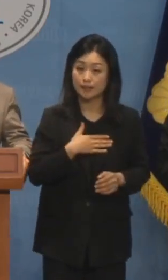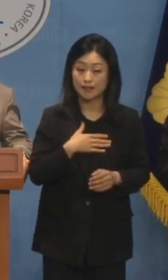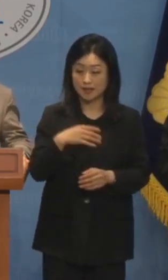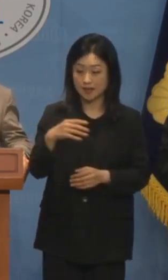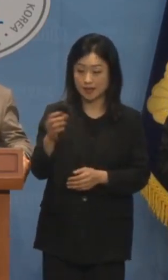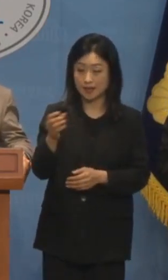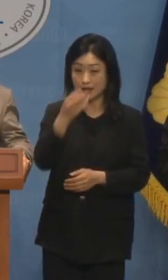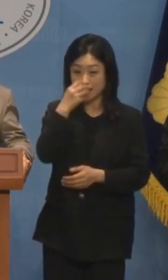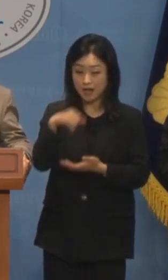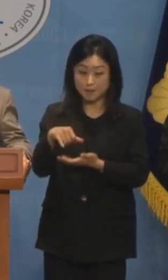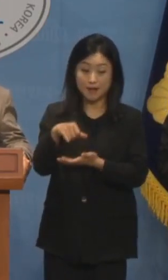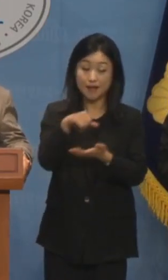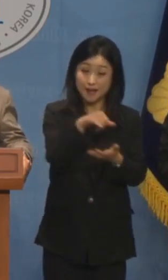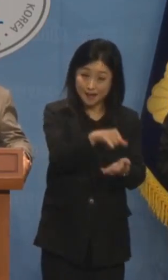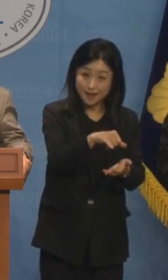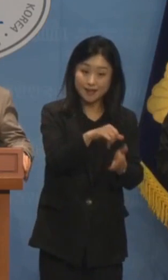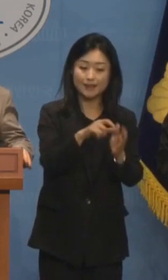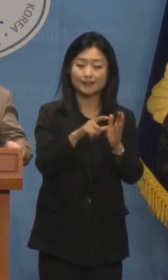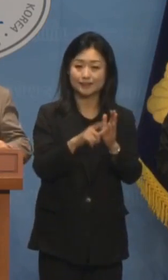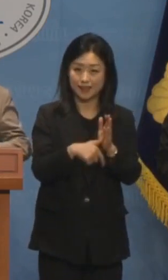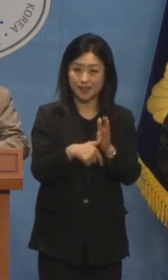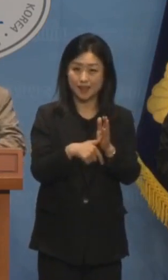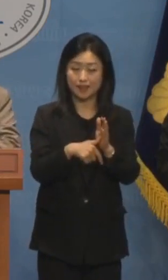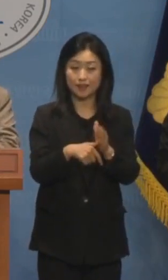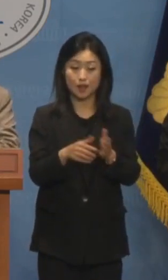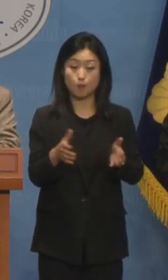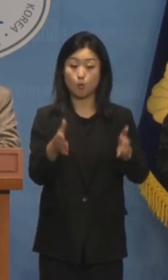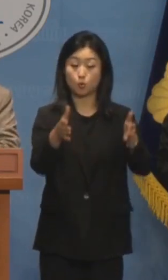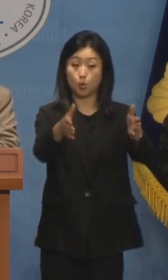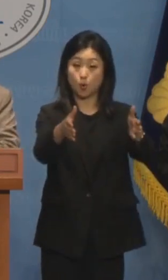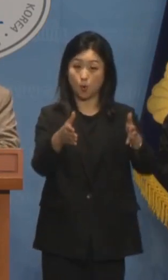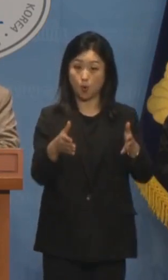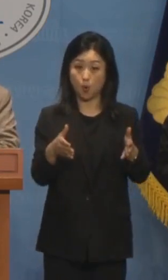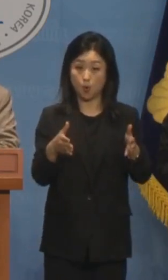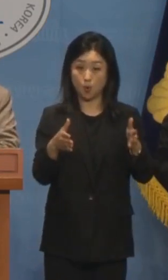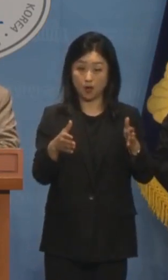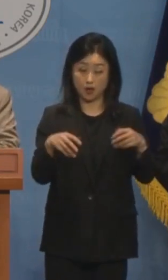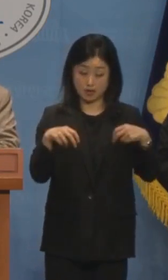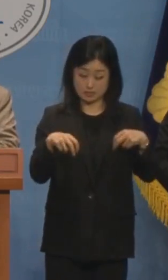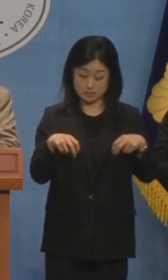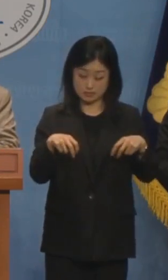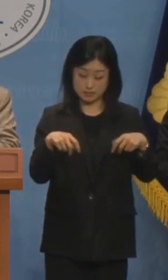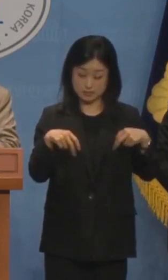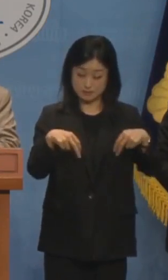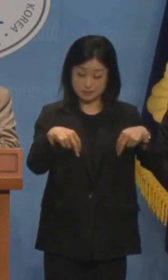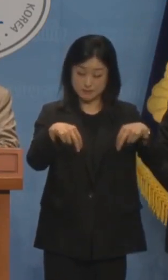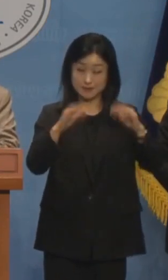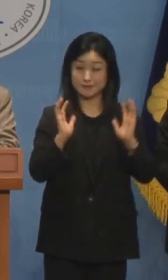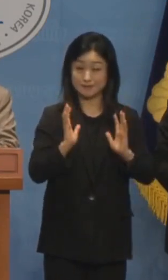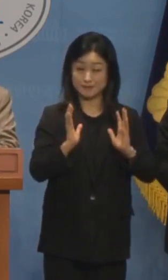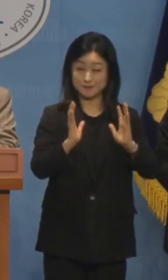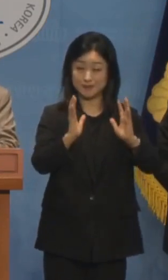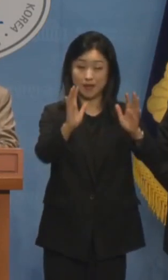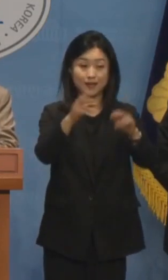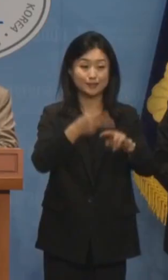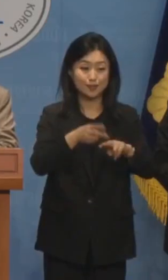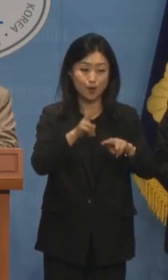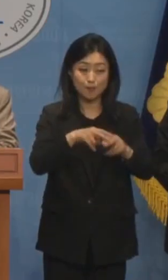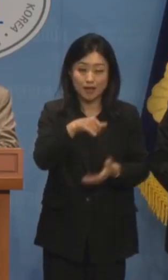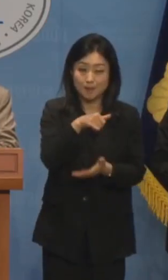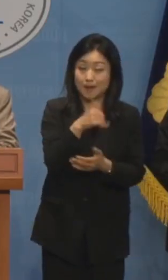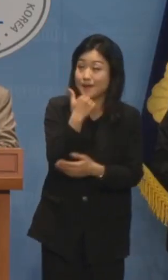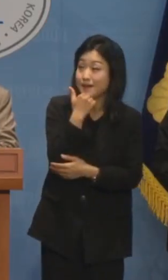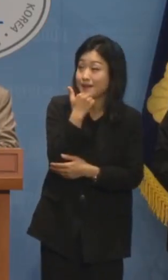디올백을 건네준 2차 접견 때는 복도에 다른 대기자들이 선물 가방을 들고